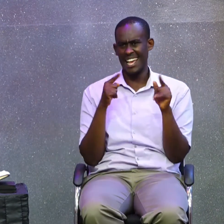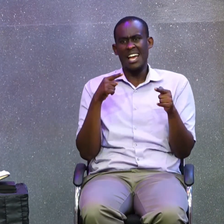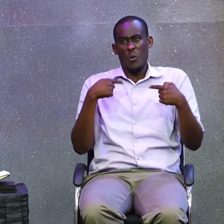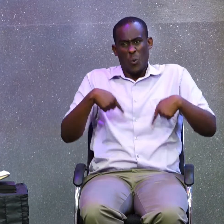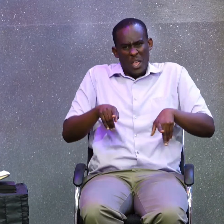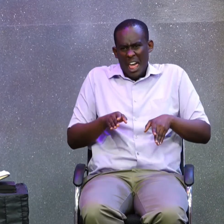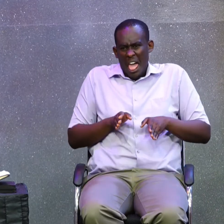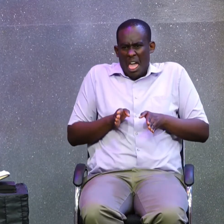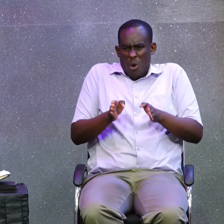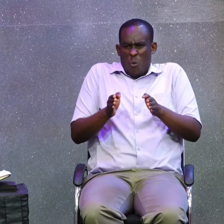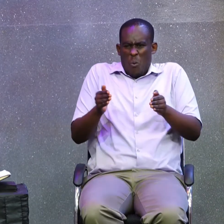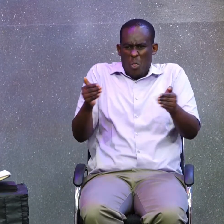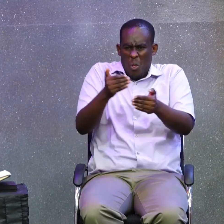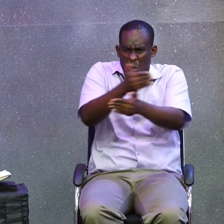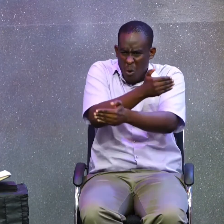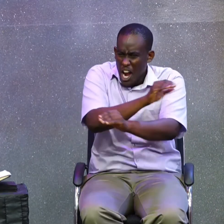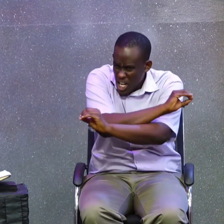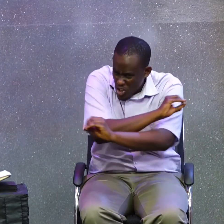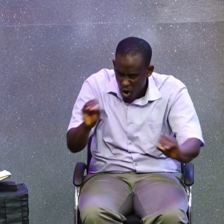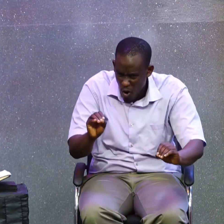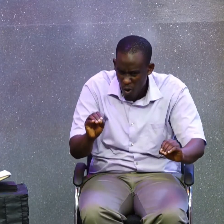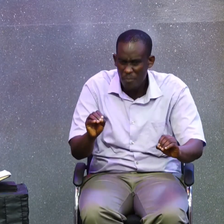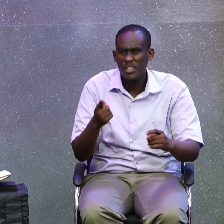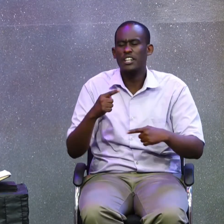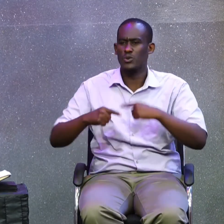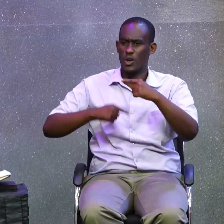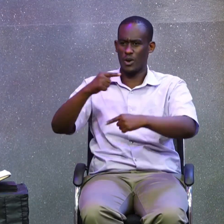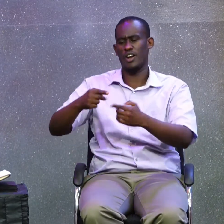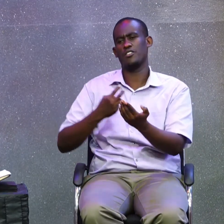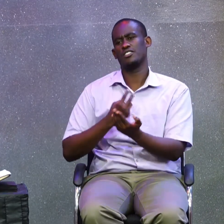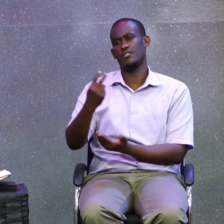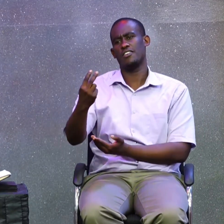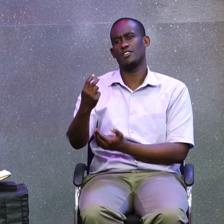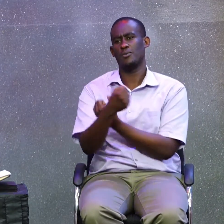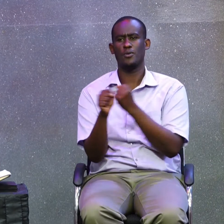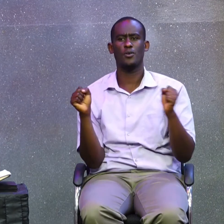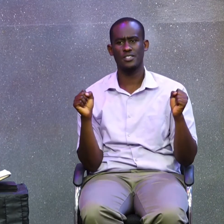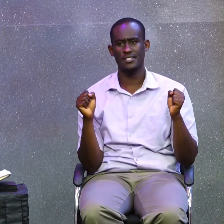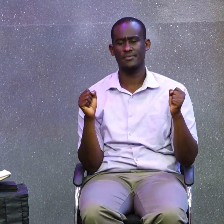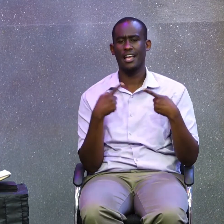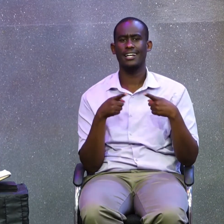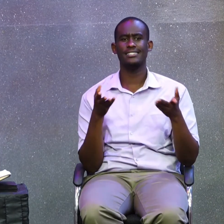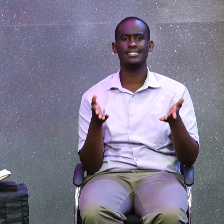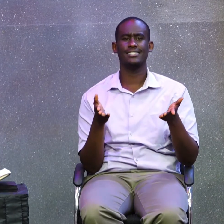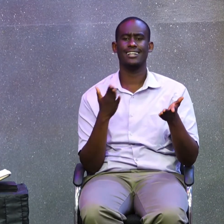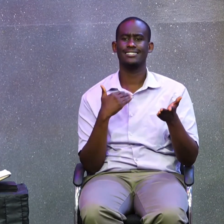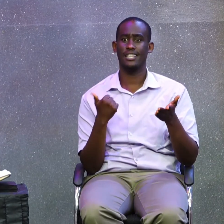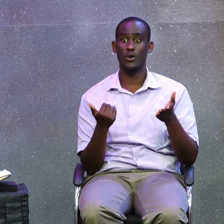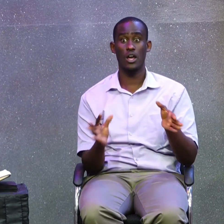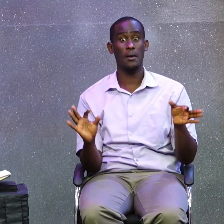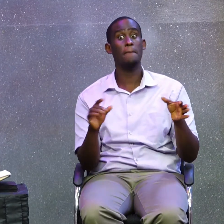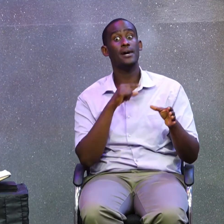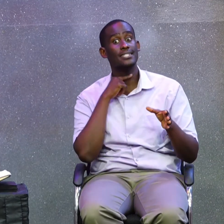kituugula kubeera nga tutunula oba nga tweyongerayo mu lugendo lwaffe luno olw'obulokozi so atweyunzeeko